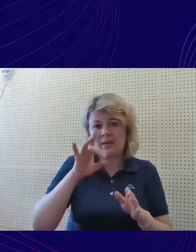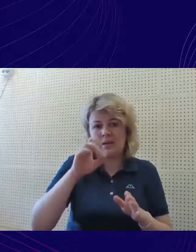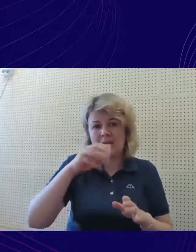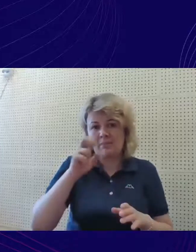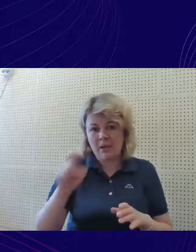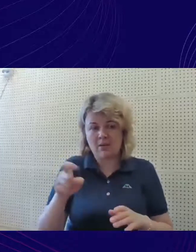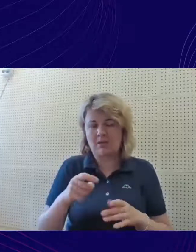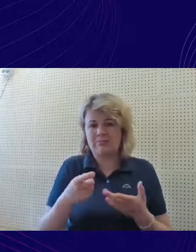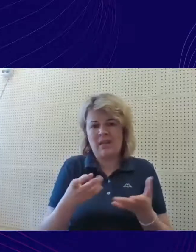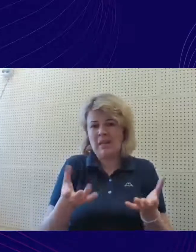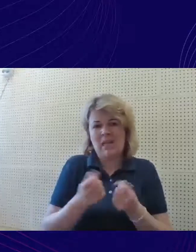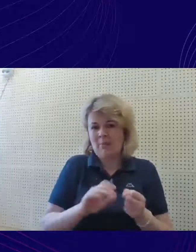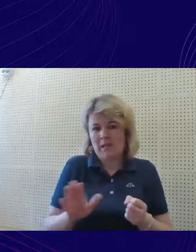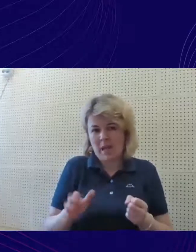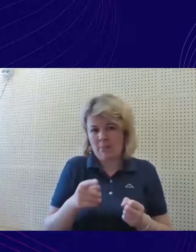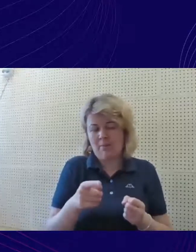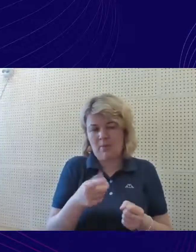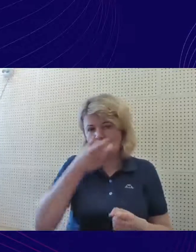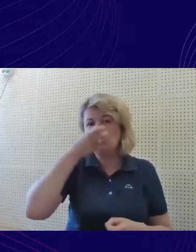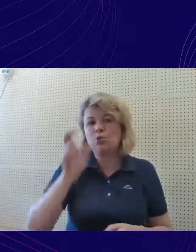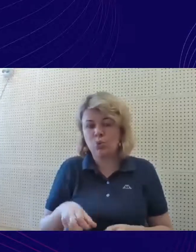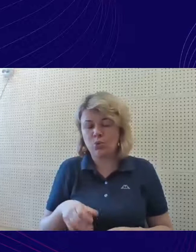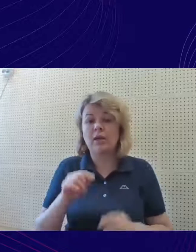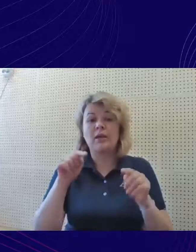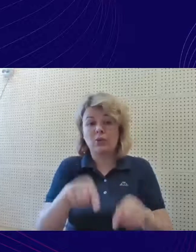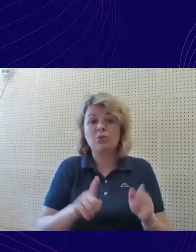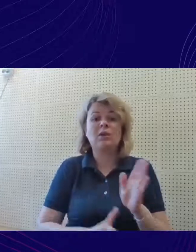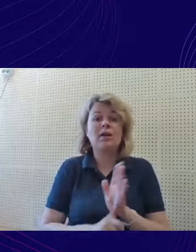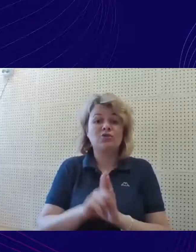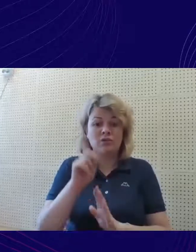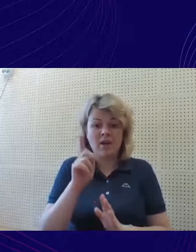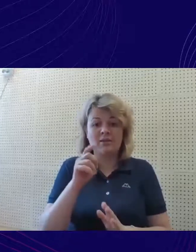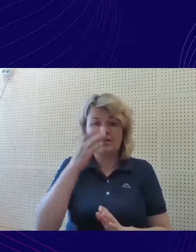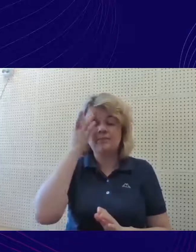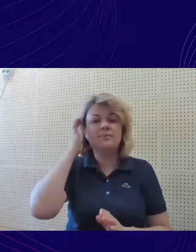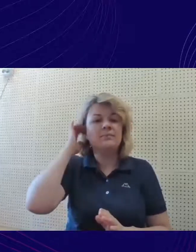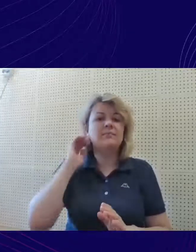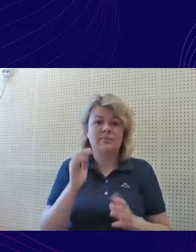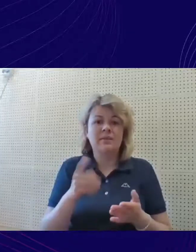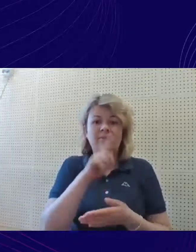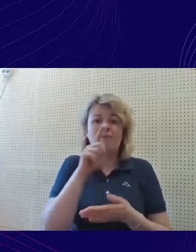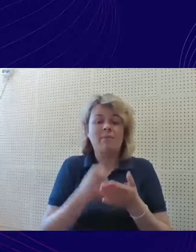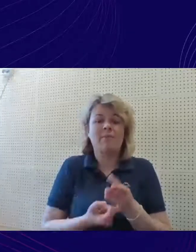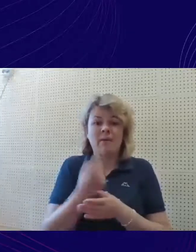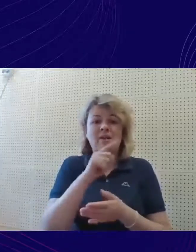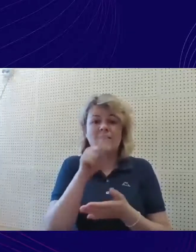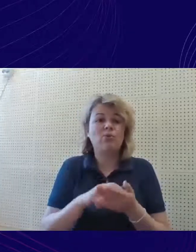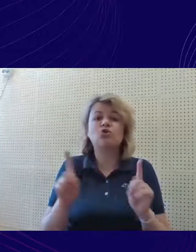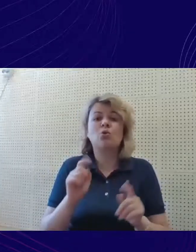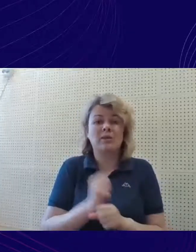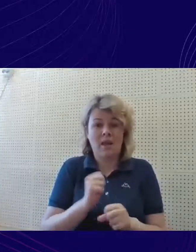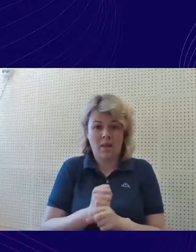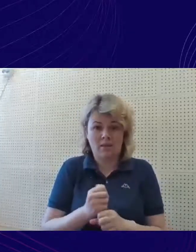вот, скучно, да. И вот тут начинается, что делать? И вот тут